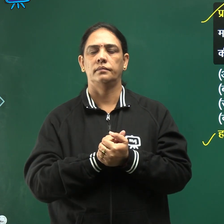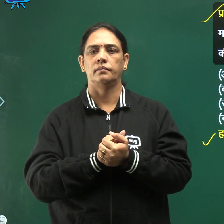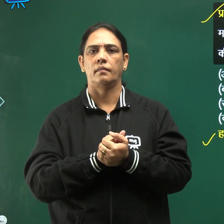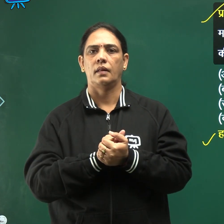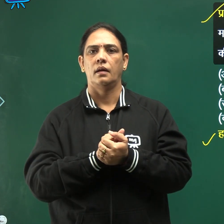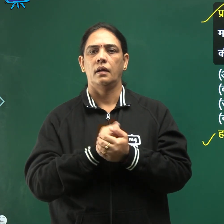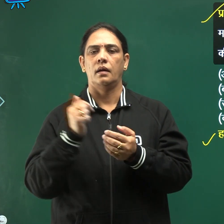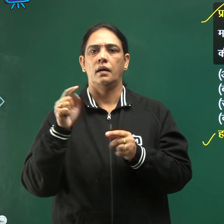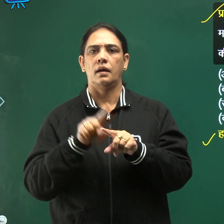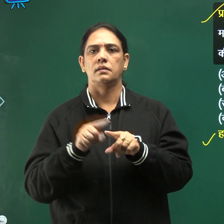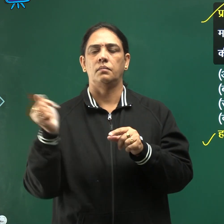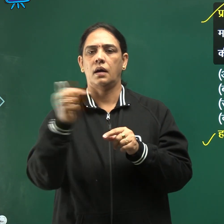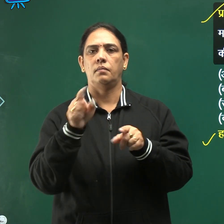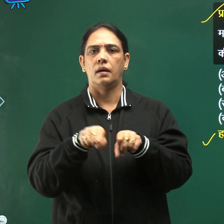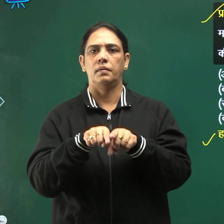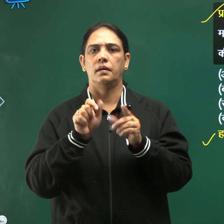x बार बराबर